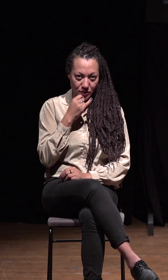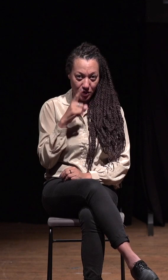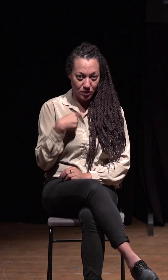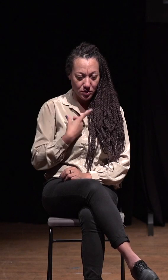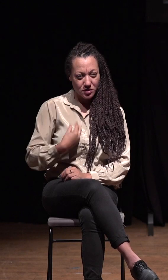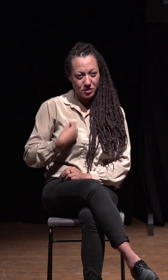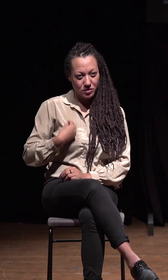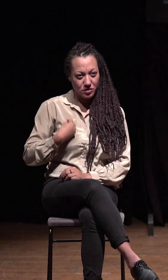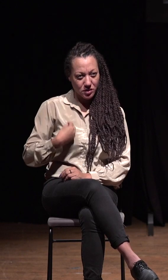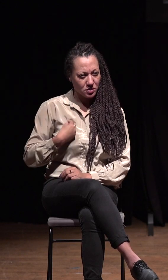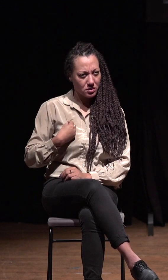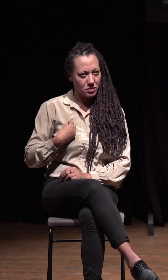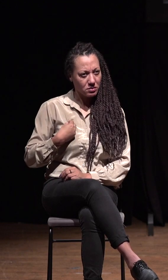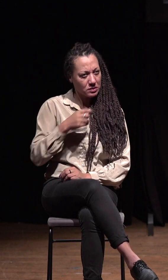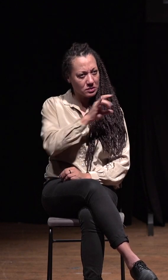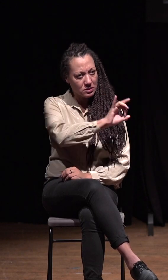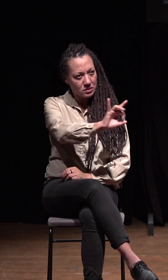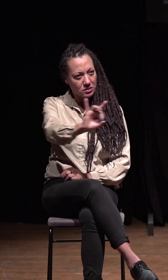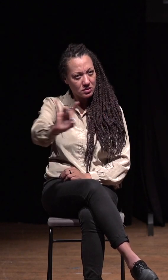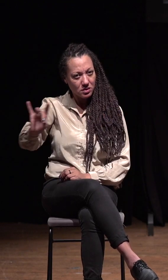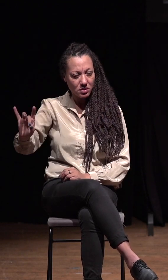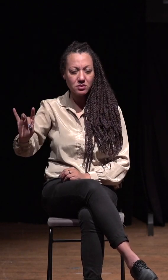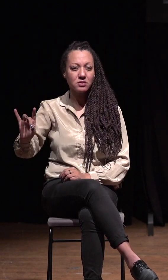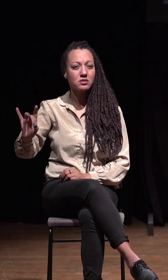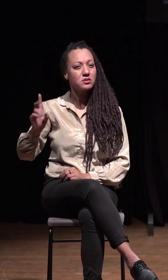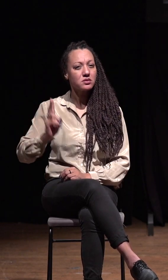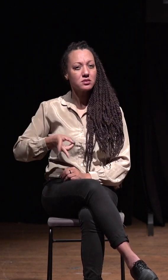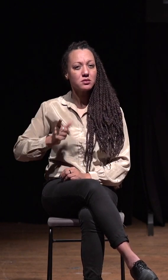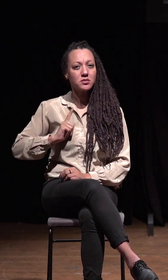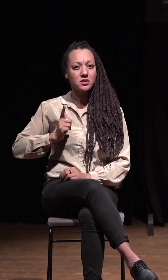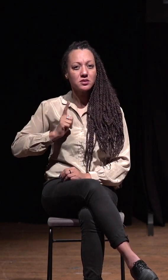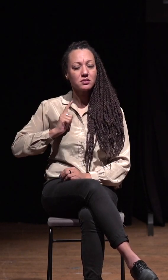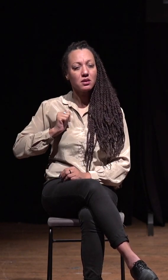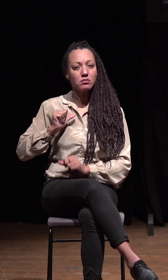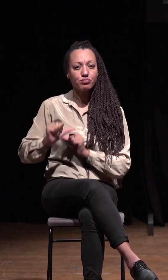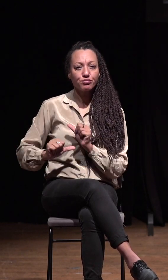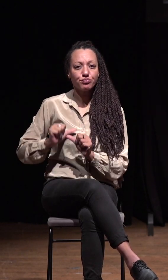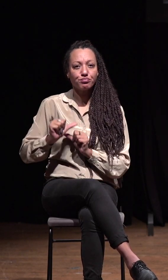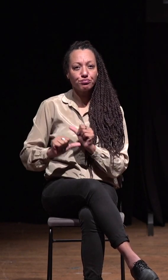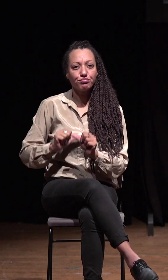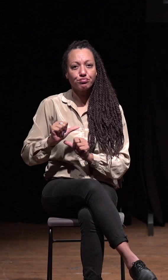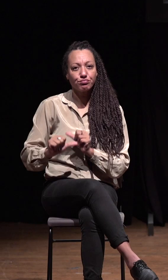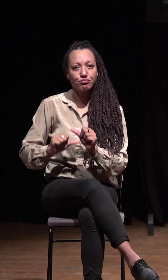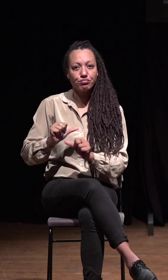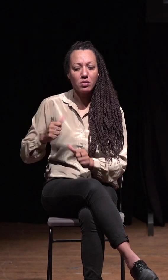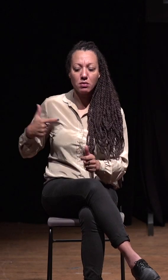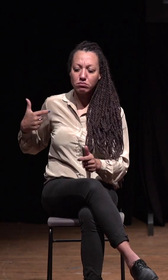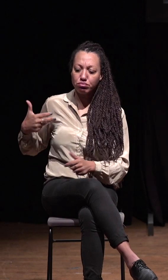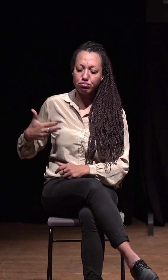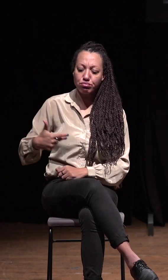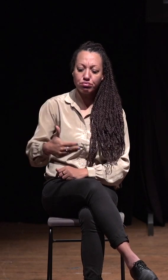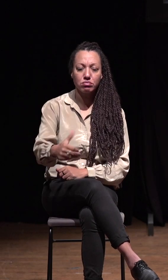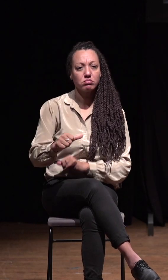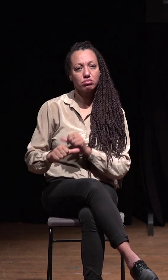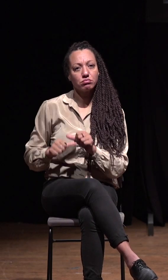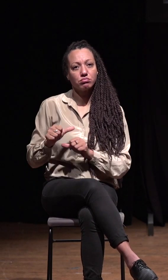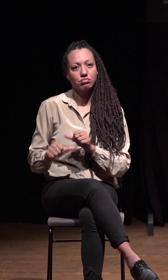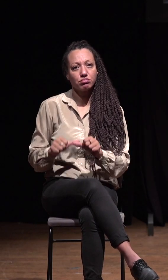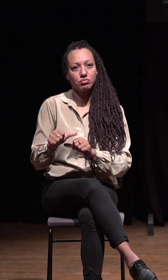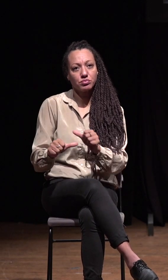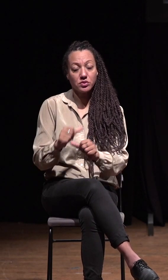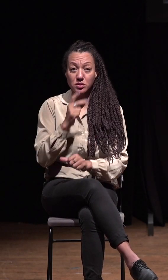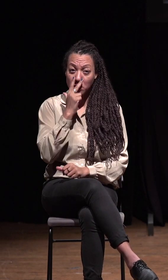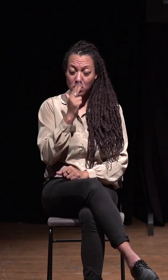temos enfim, a gente se transforma ao longo do tempo. E acho que a transformação e o dinamismo, ele